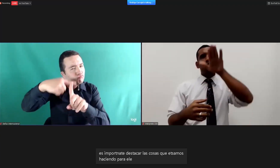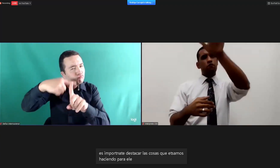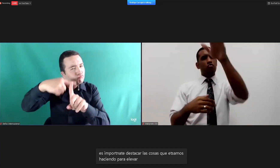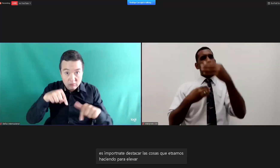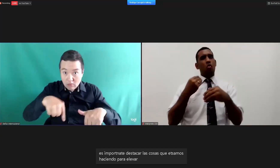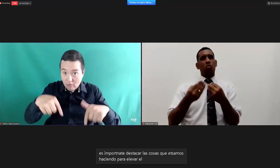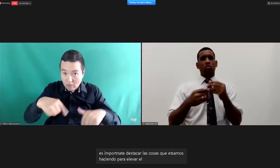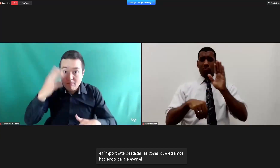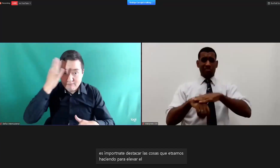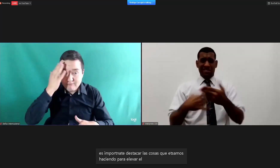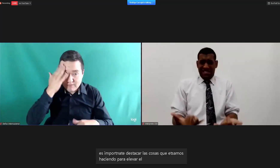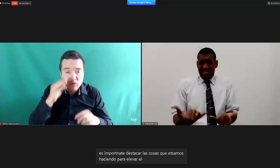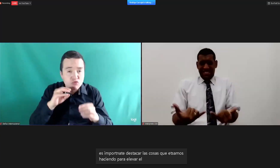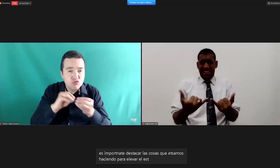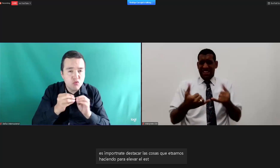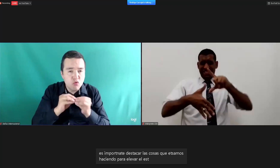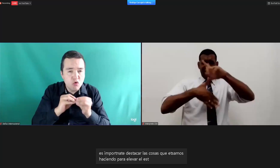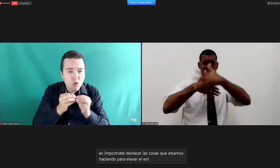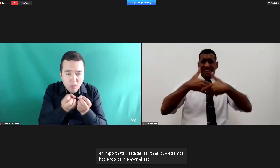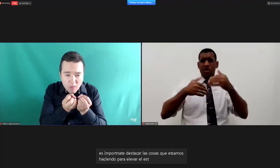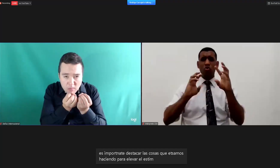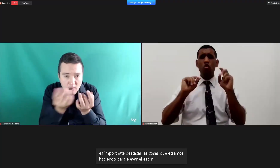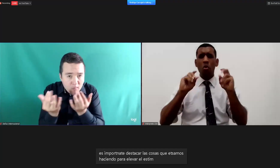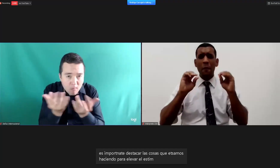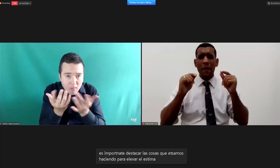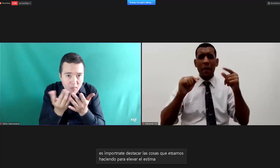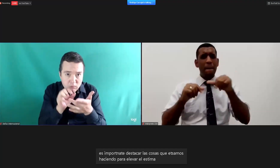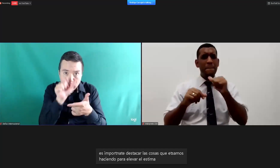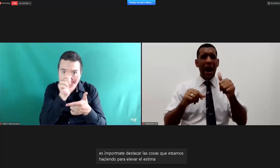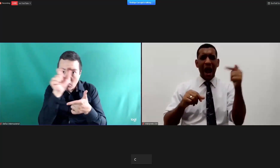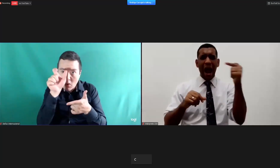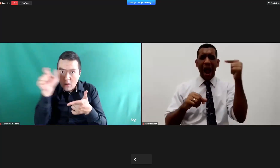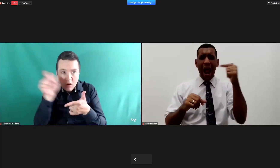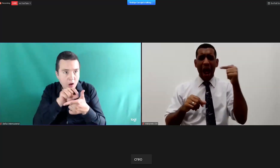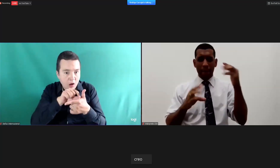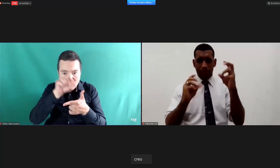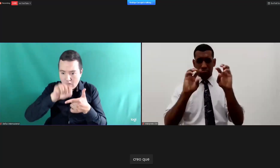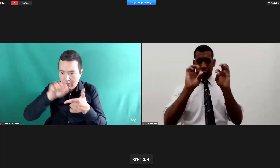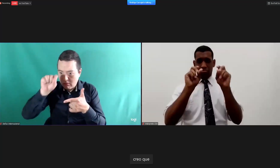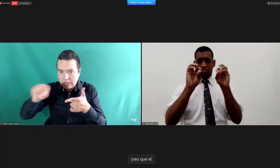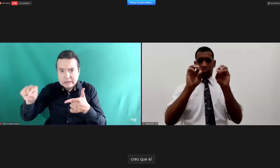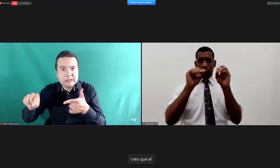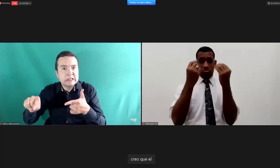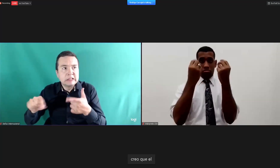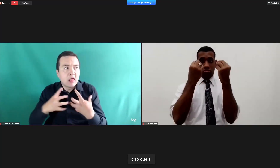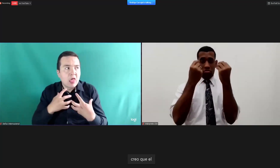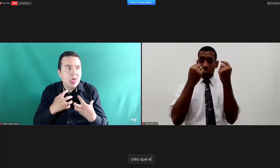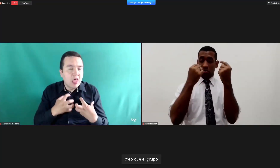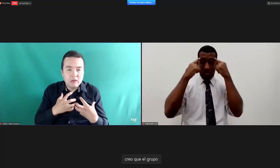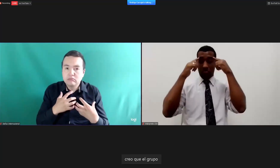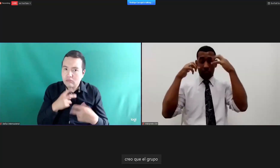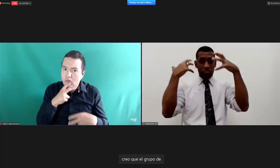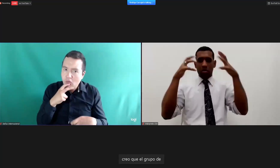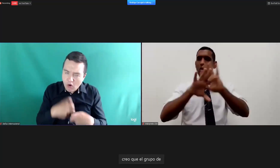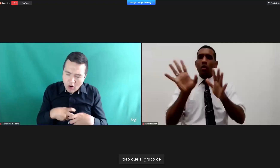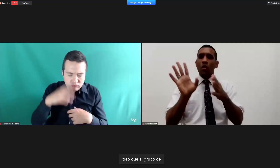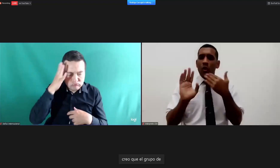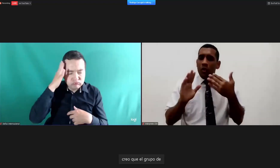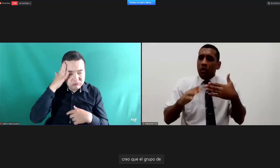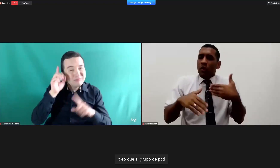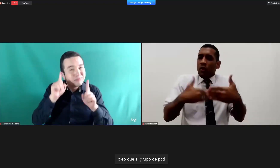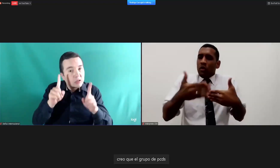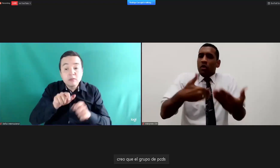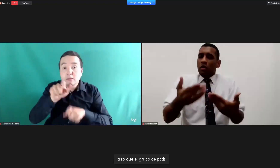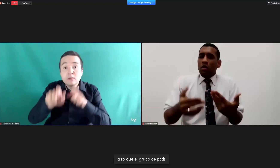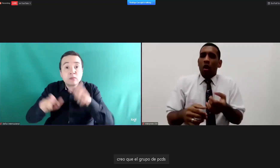dramáticas y eso es complicado. Creo que el grupo de personas con discapacidad en la región y en el mundo necesitan algo